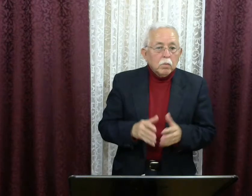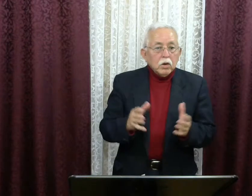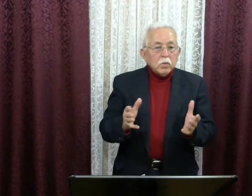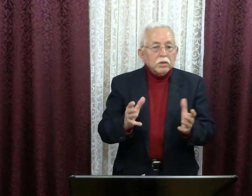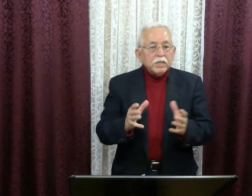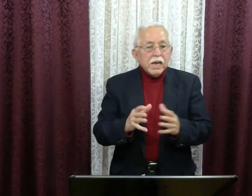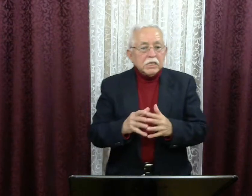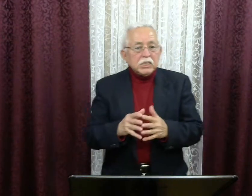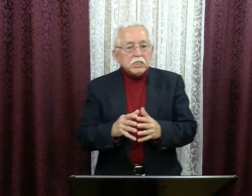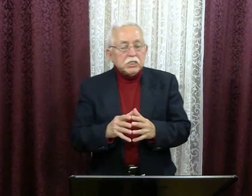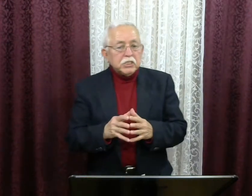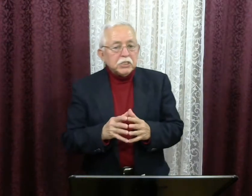Muy buenos días,